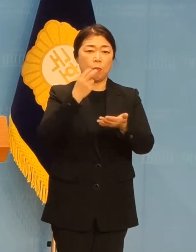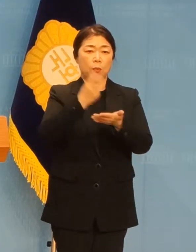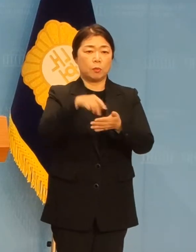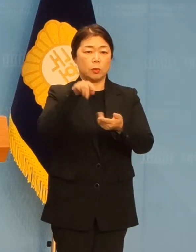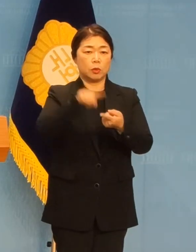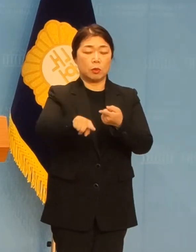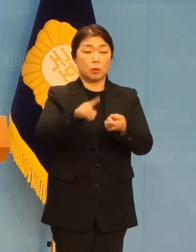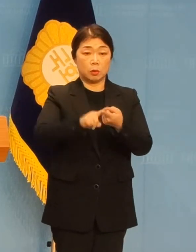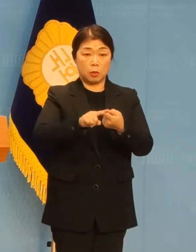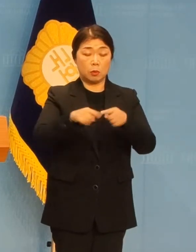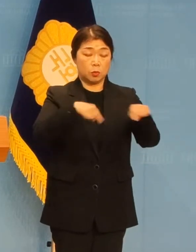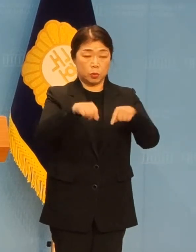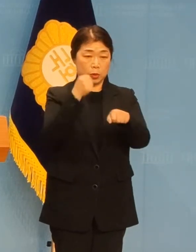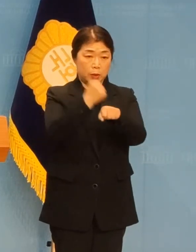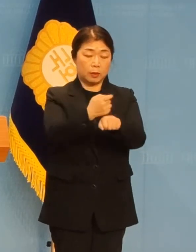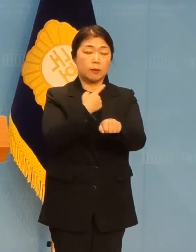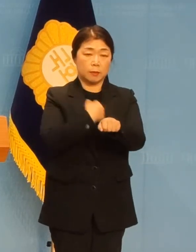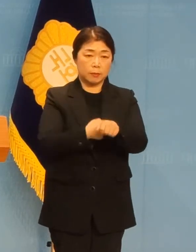드립니다.